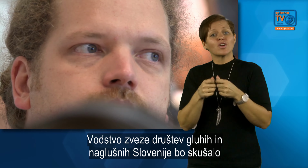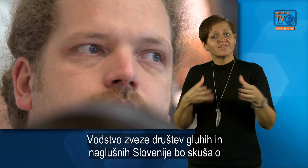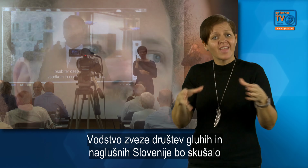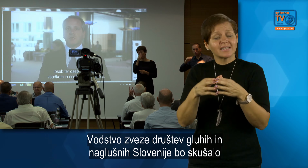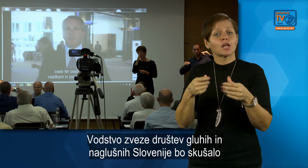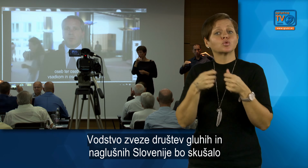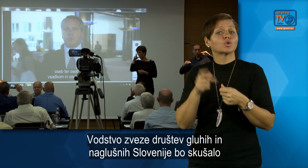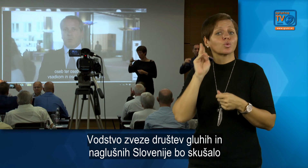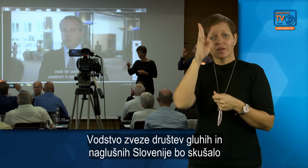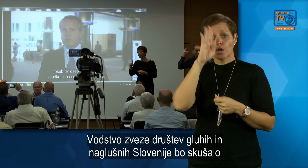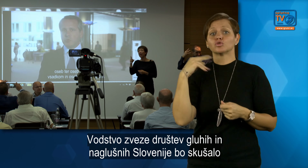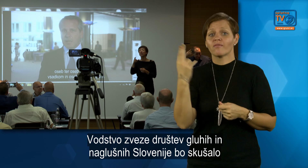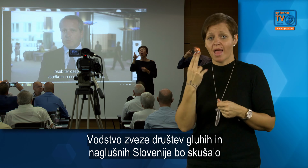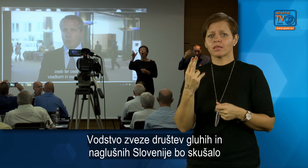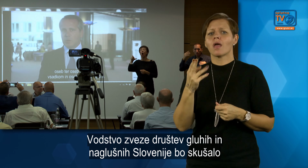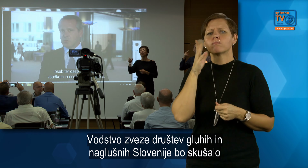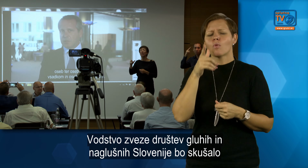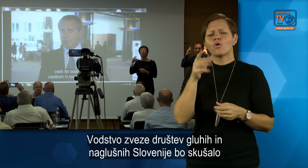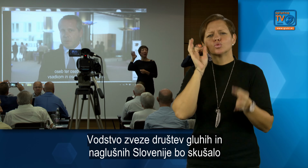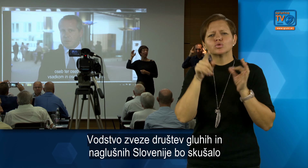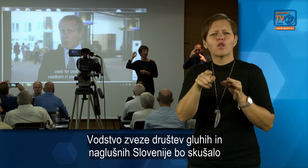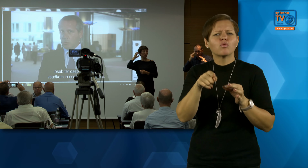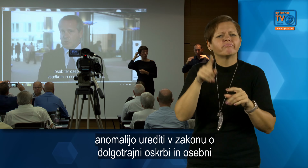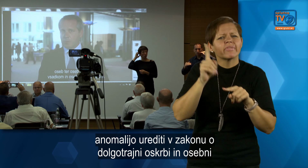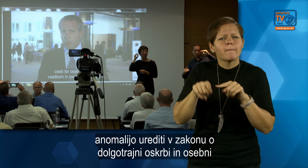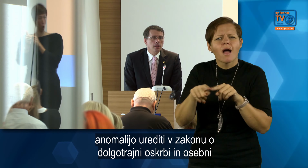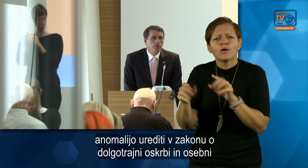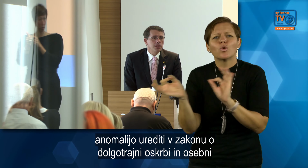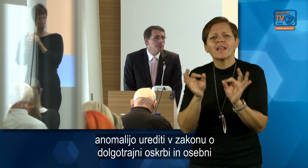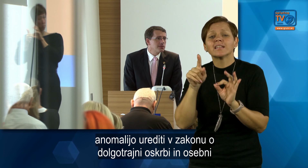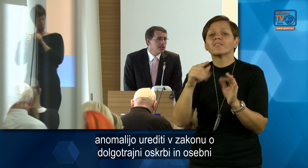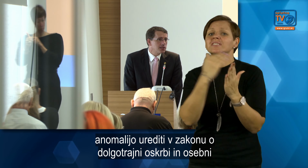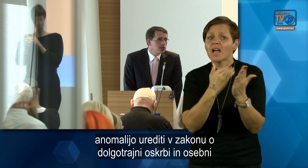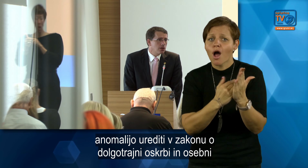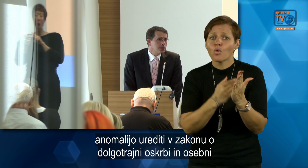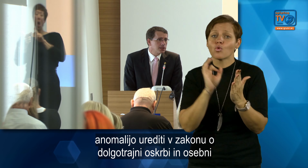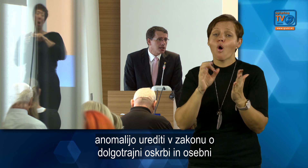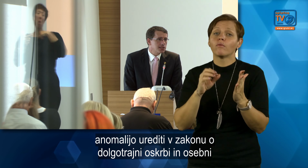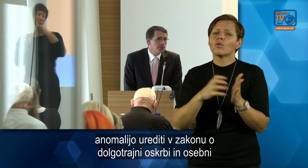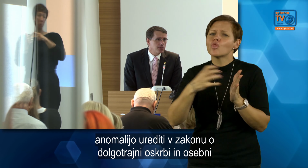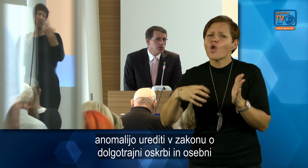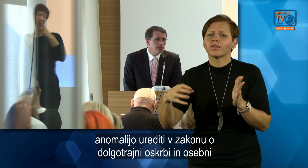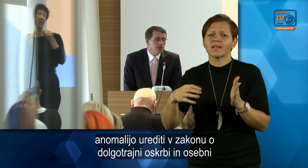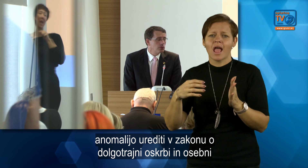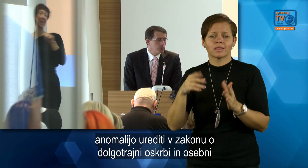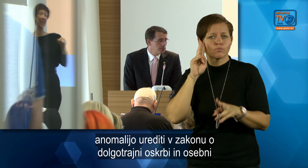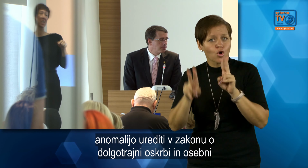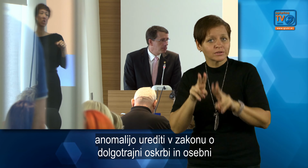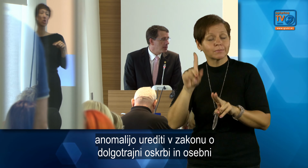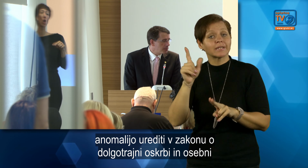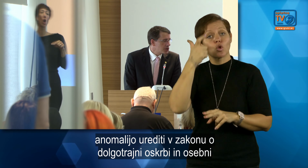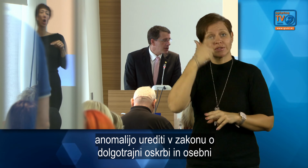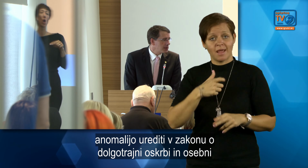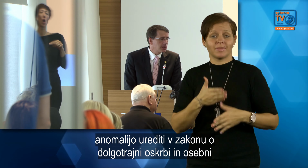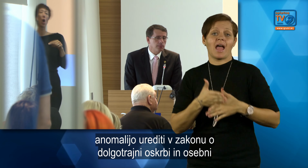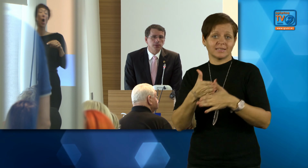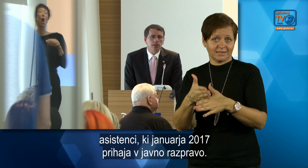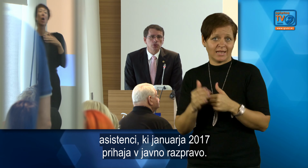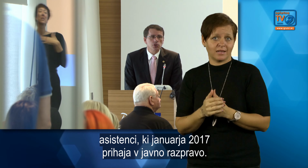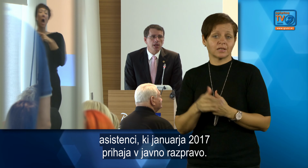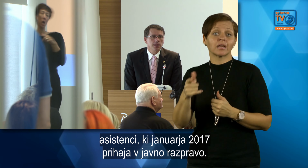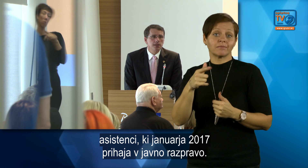Vodstvo Zveze društev gluhih in naglušnih Slovenije bo skušalo anomalijo urediti v zakonu o dolgotrajni oskrbi